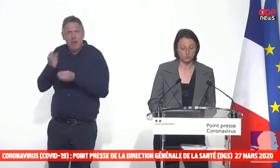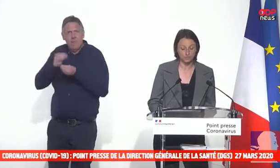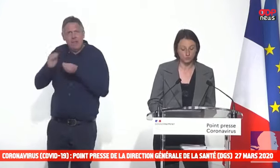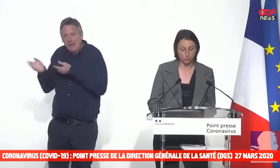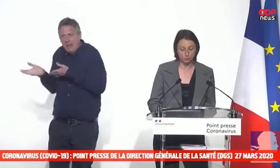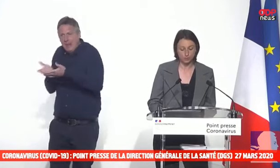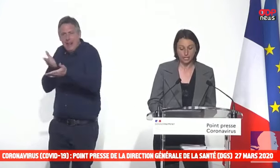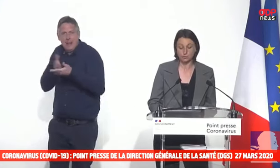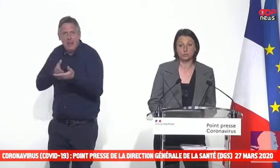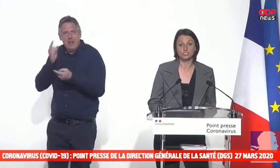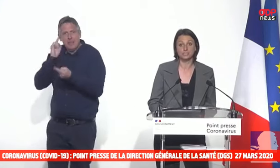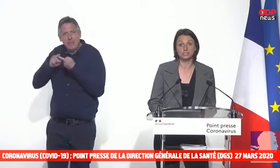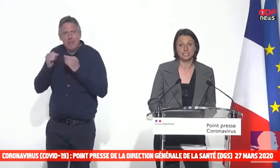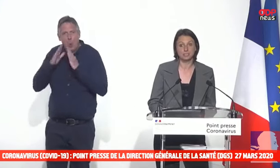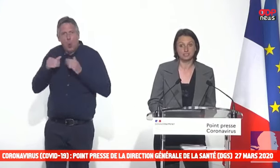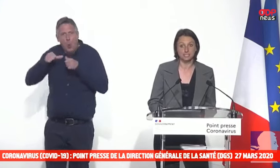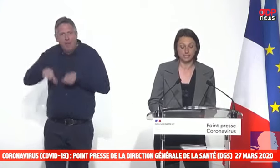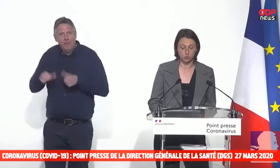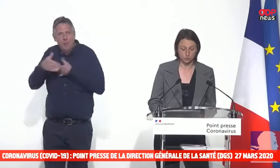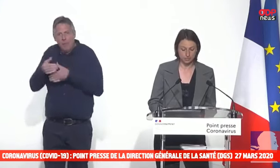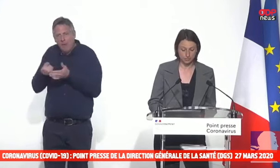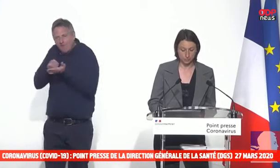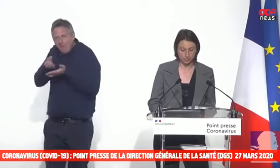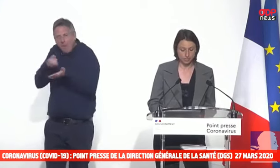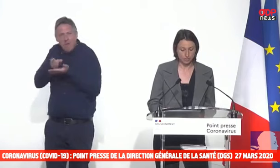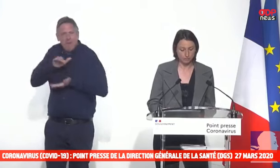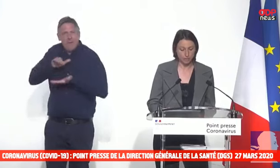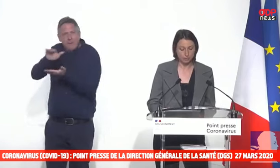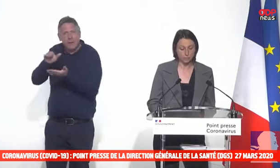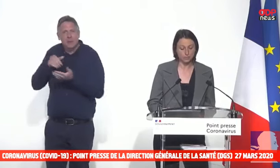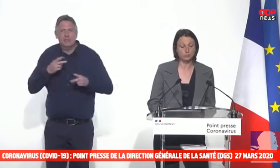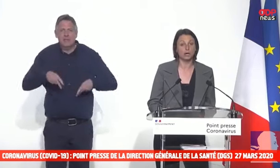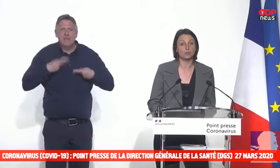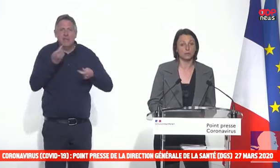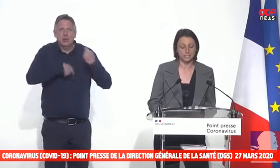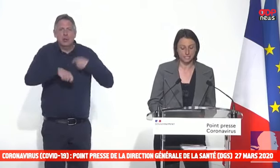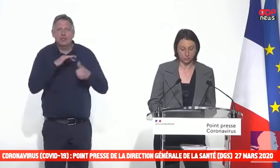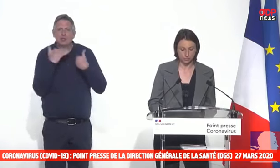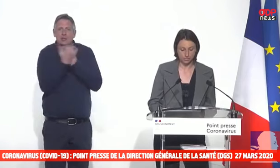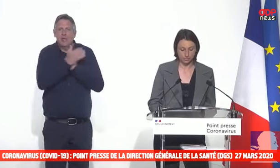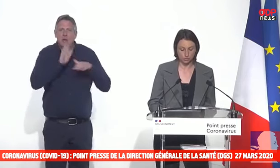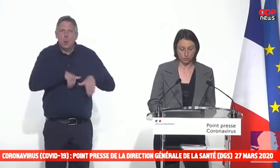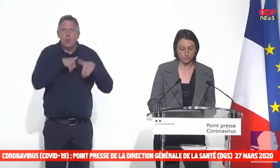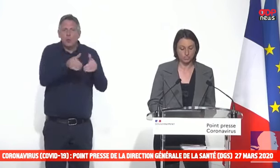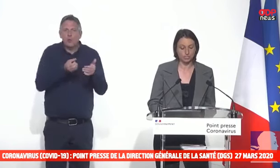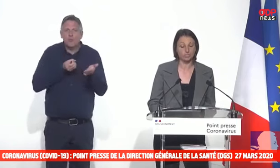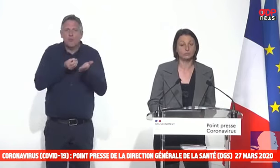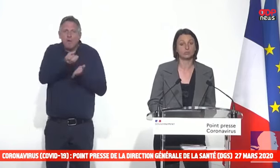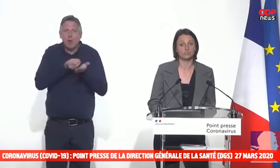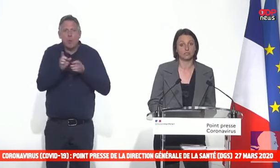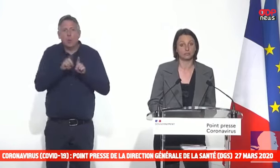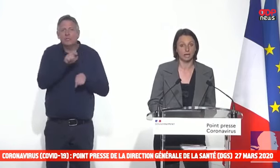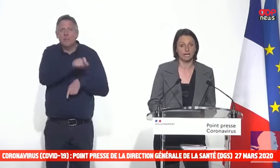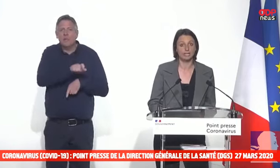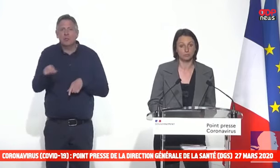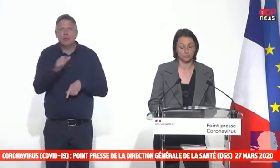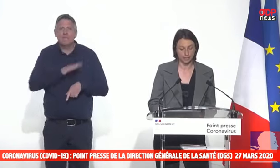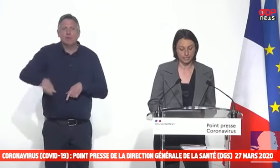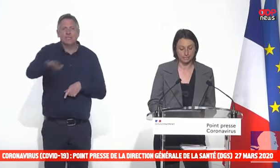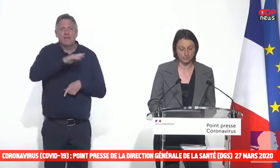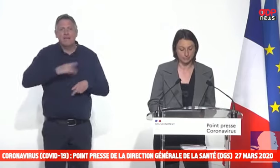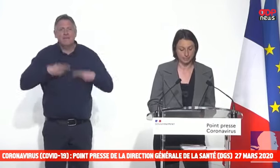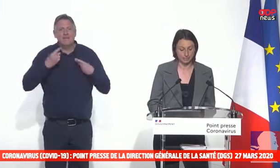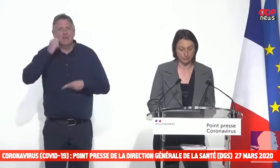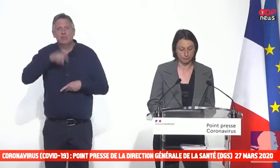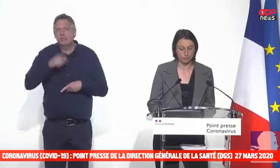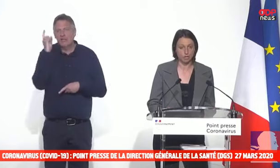de confinement et de continuité de la vie économique et sociale, mais aussi pour accompagner les Français dans un quotidien dont nous savons à quel point il